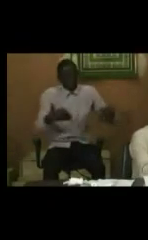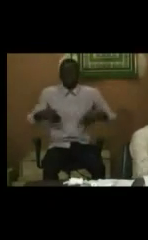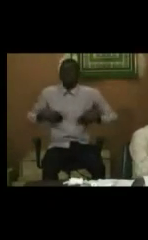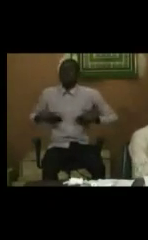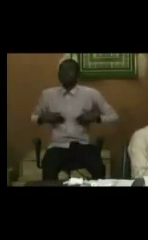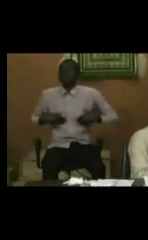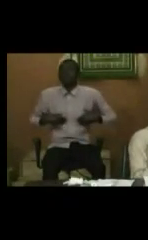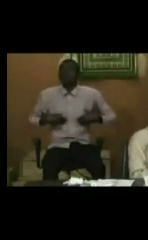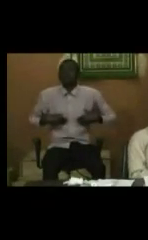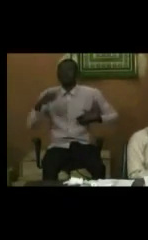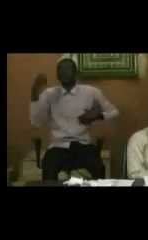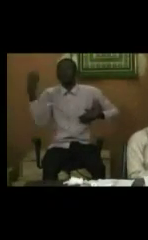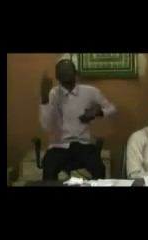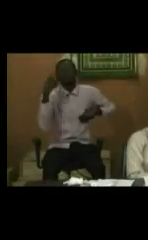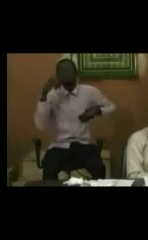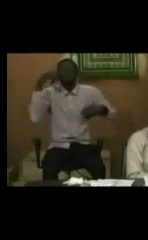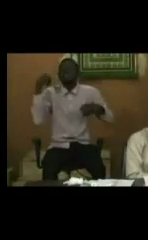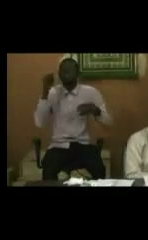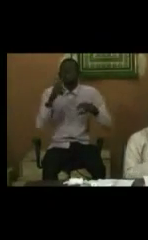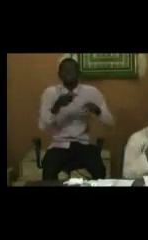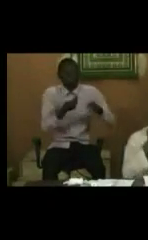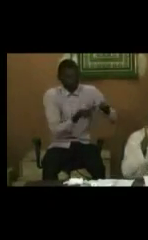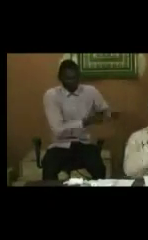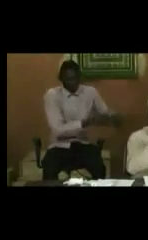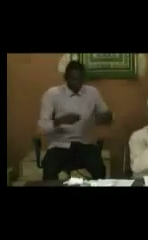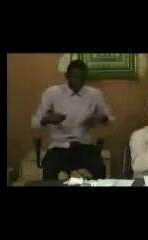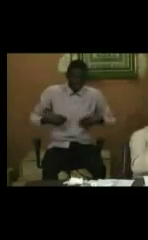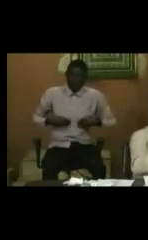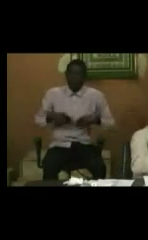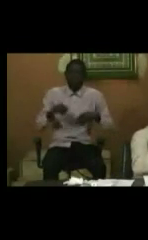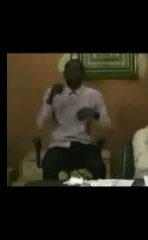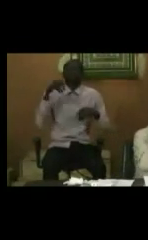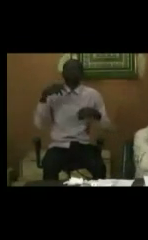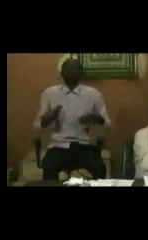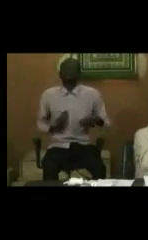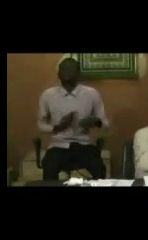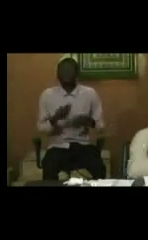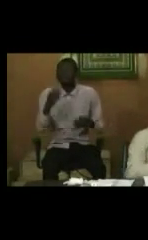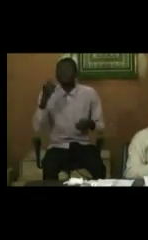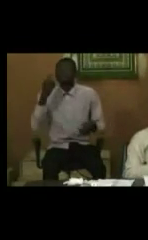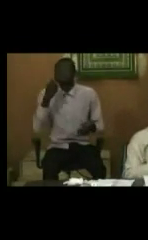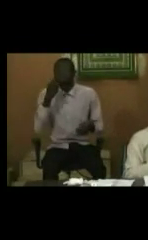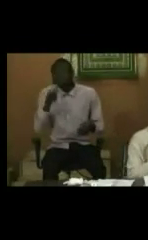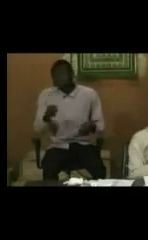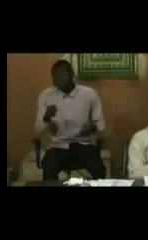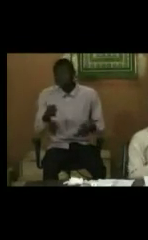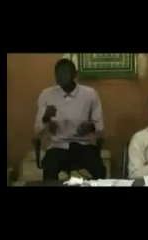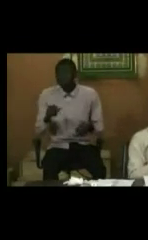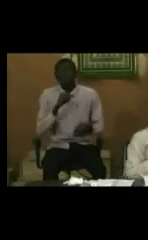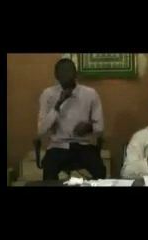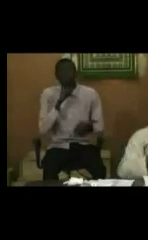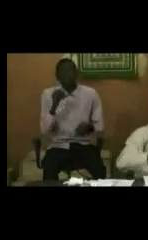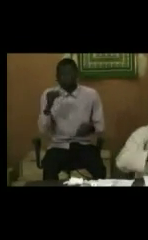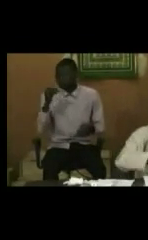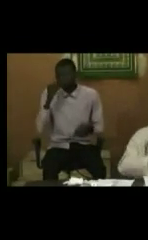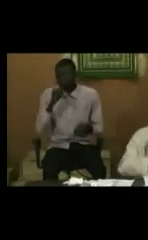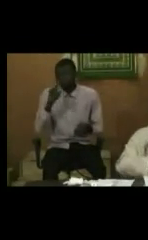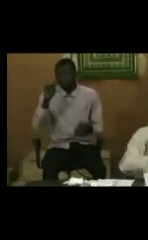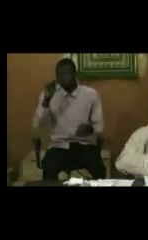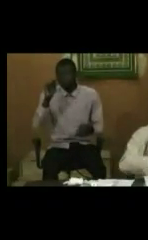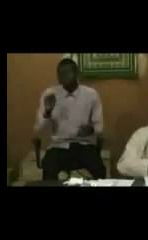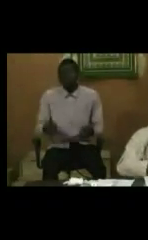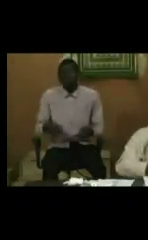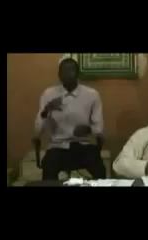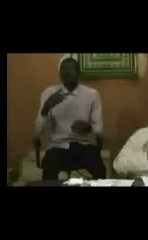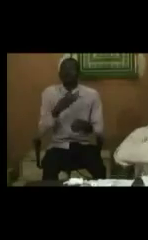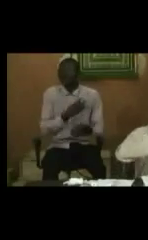pe ewo ni o de ni audaman masfuhan mo tun di pe eje te ba nsan eje